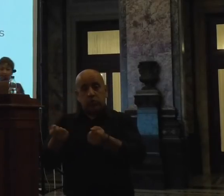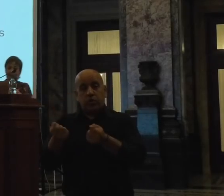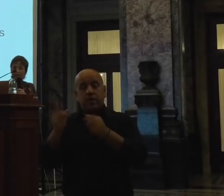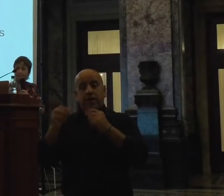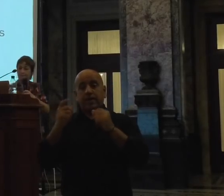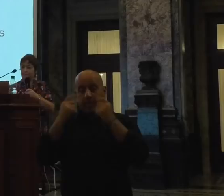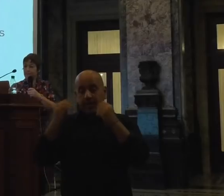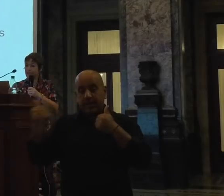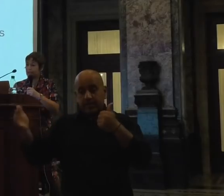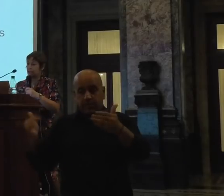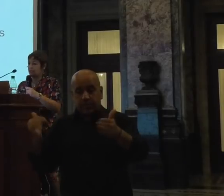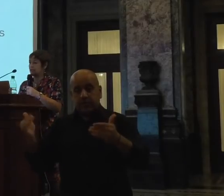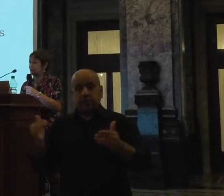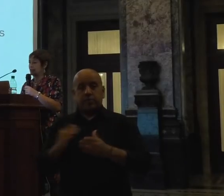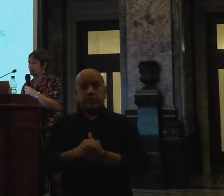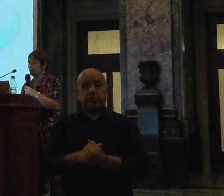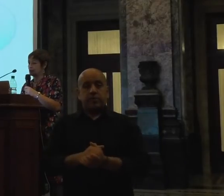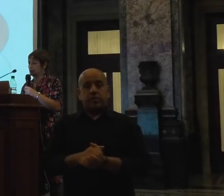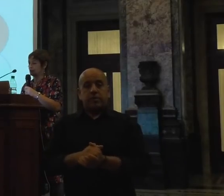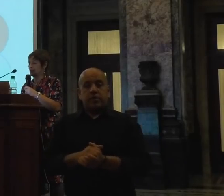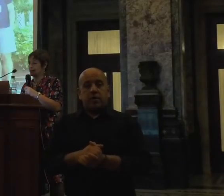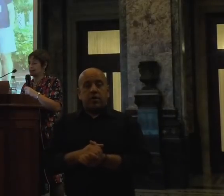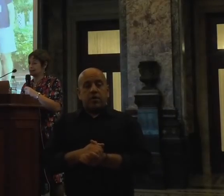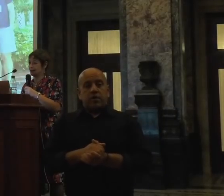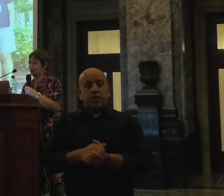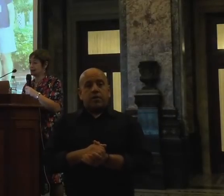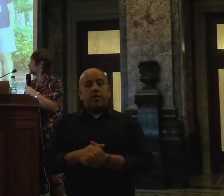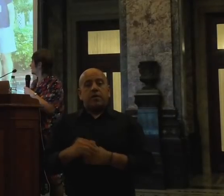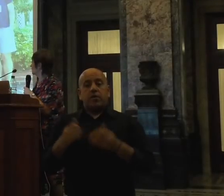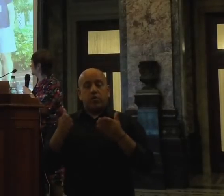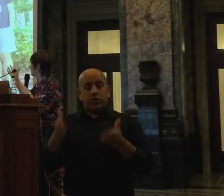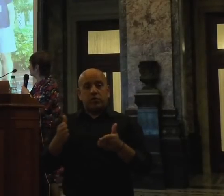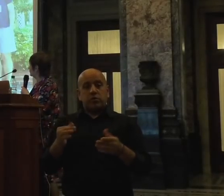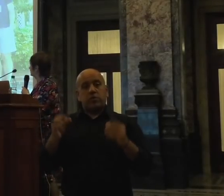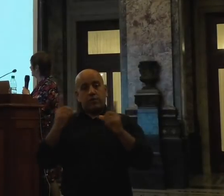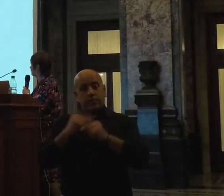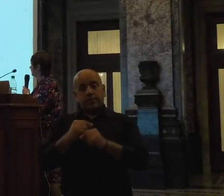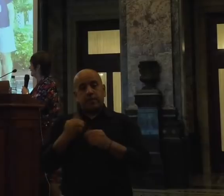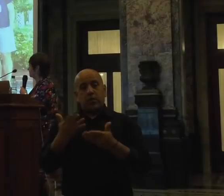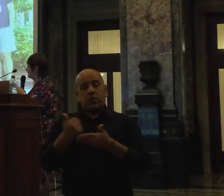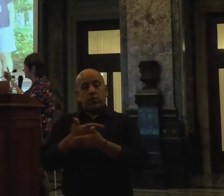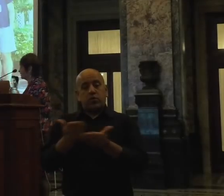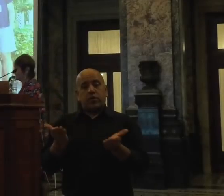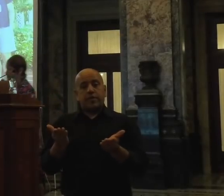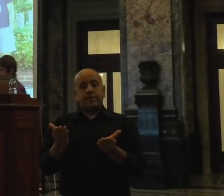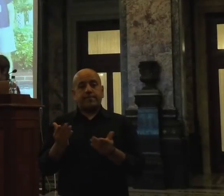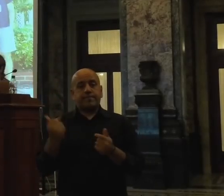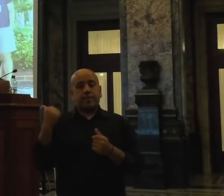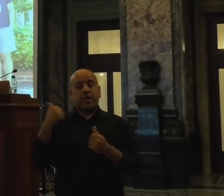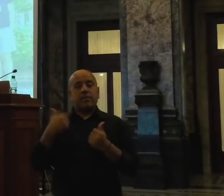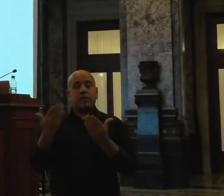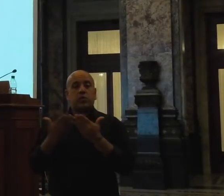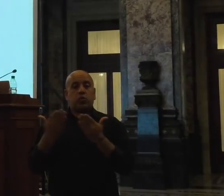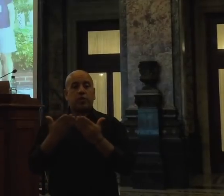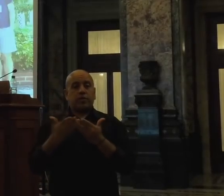parte espacial. Y con eso voy a cerrar. Nada más quiero mostrarles una vez más a mis